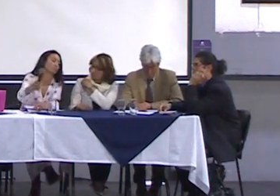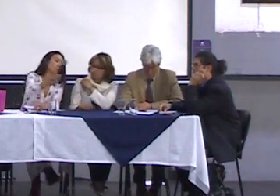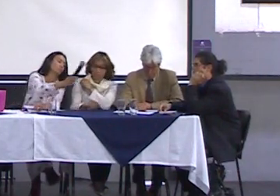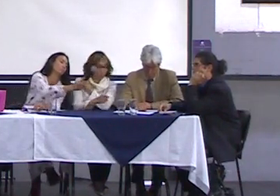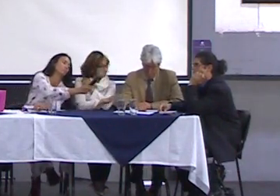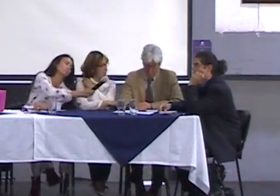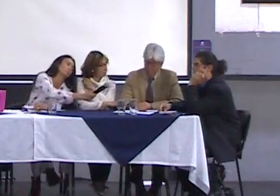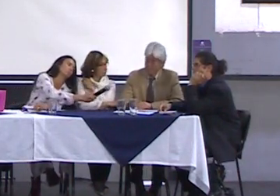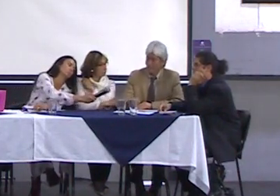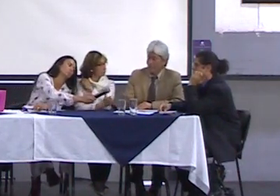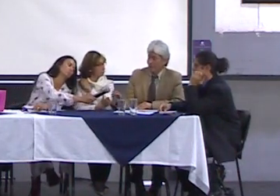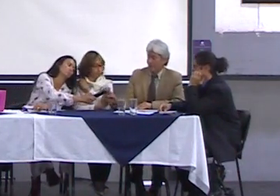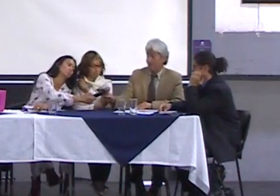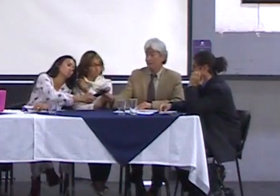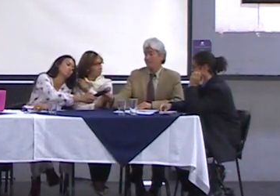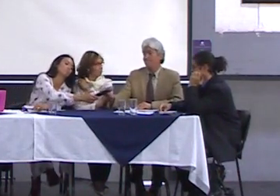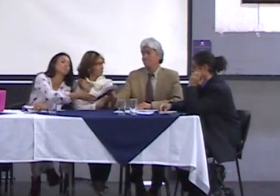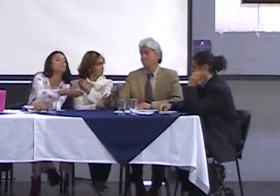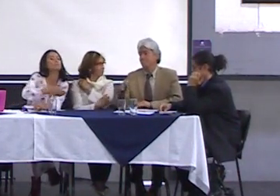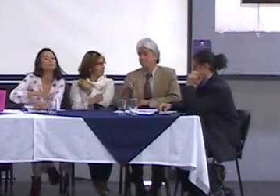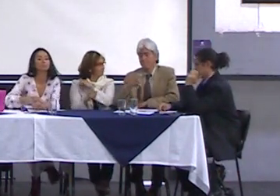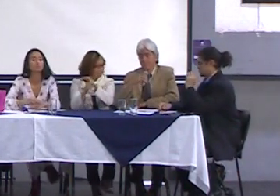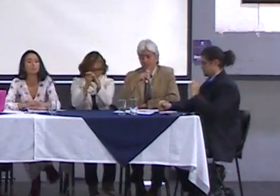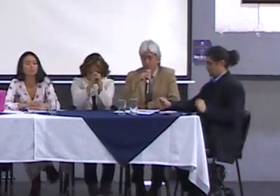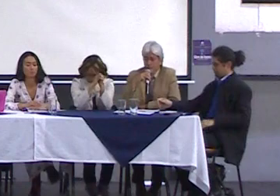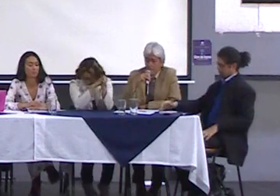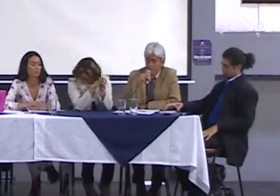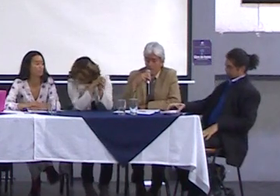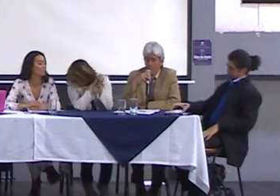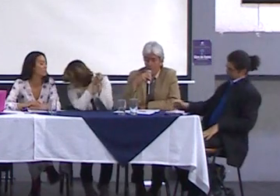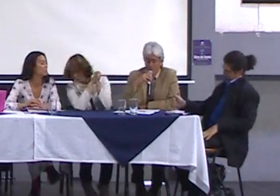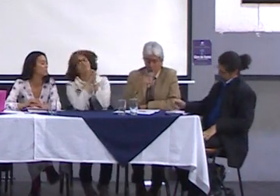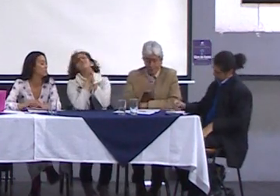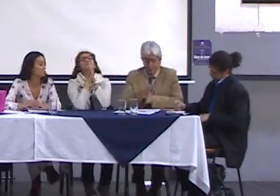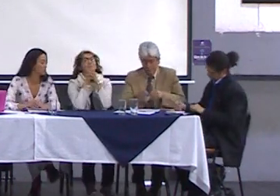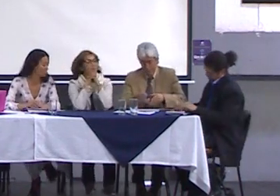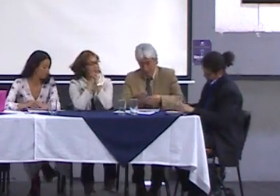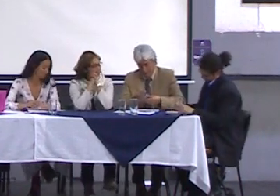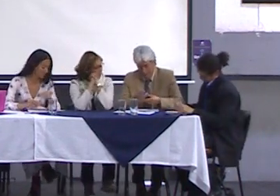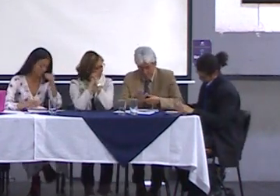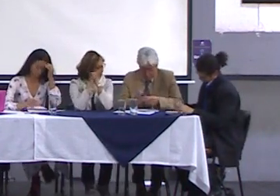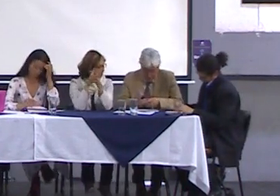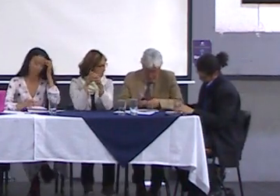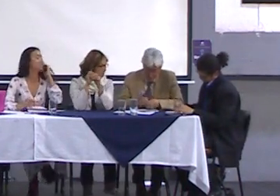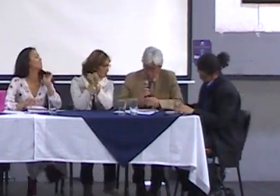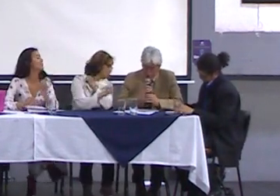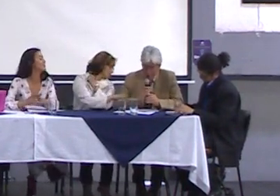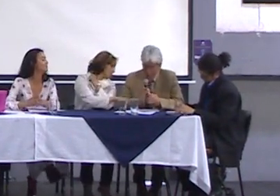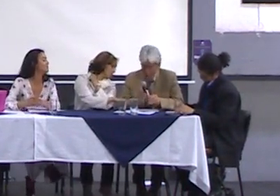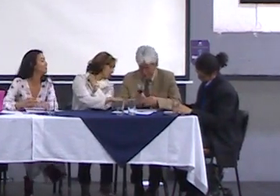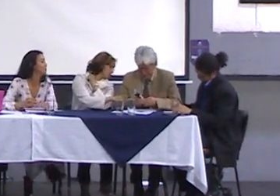pues nos haga una presentación del proyecto curricular de licenciatura en deporte